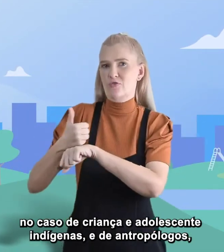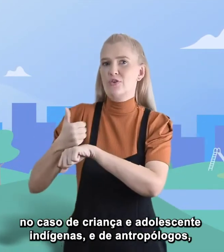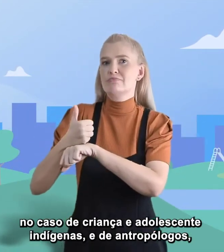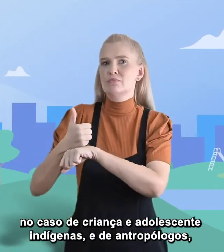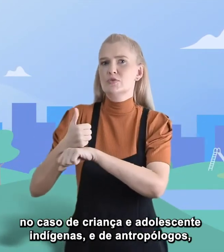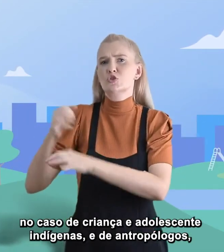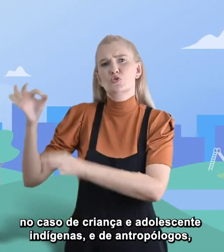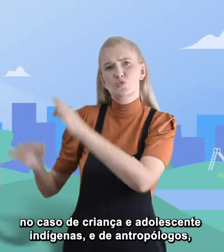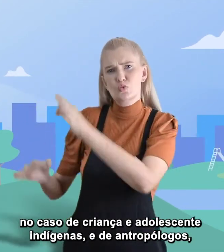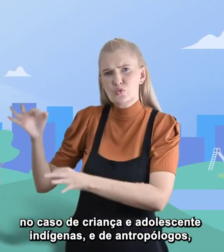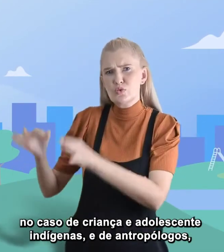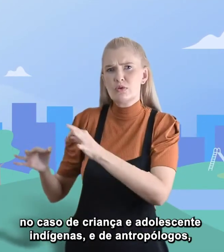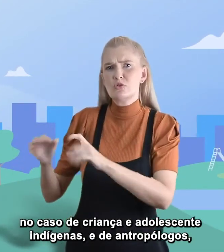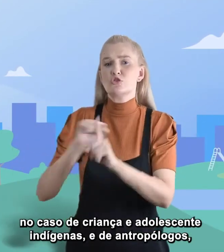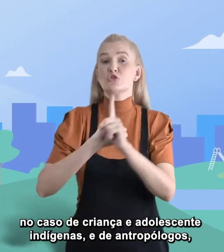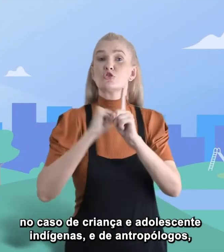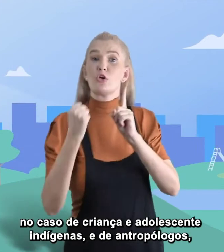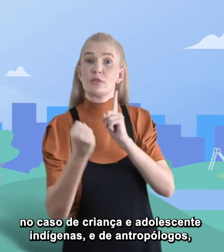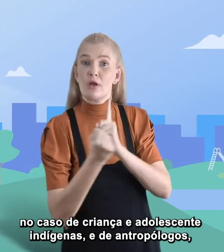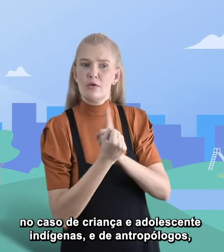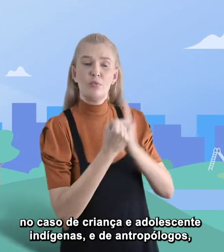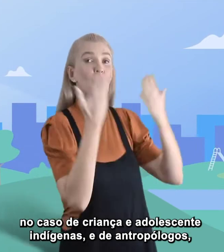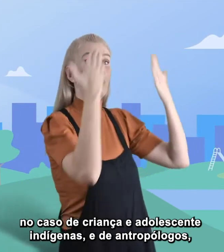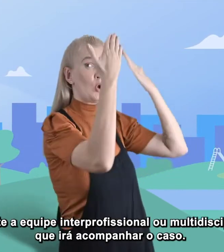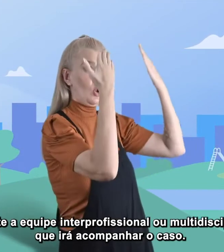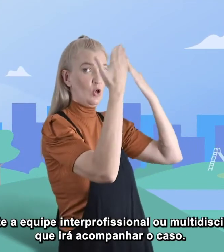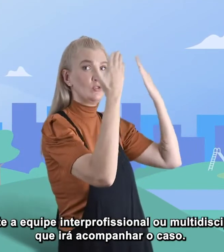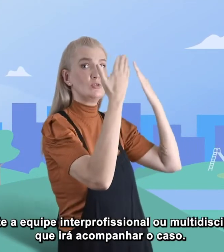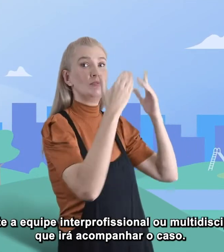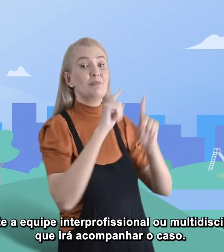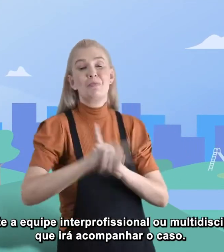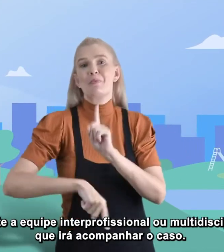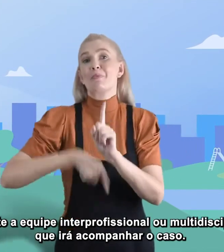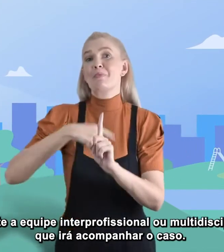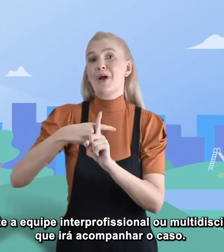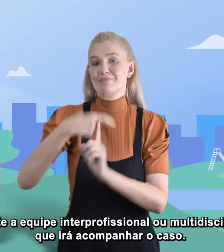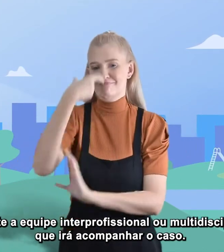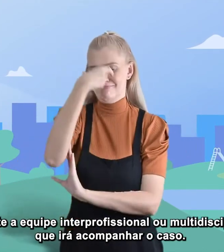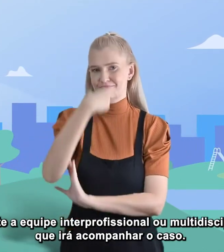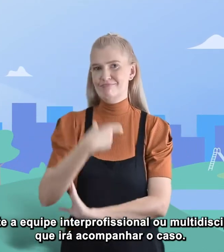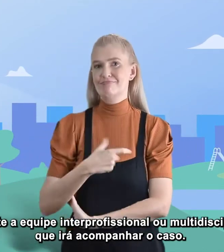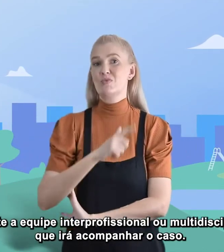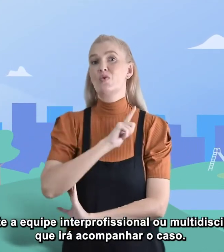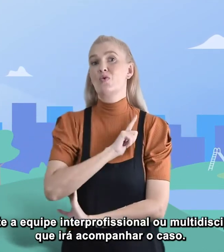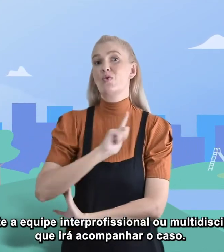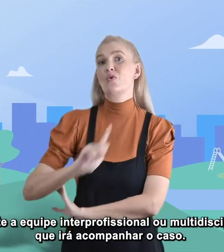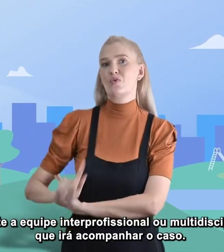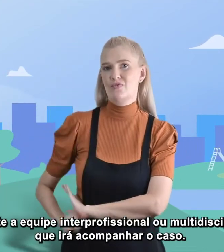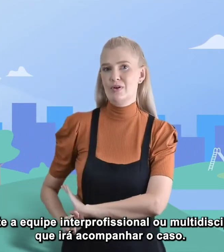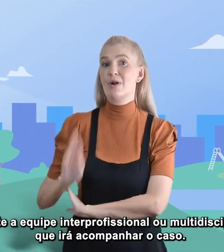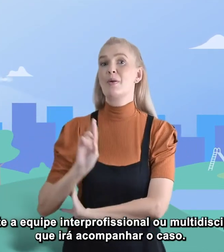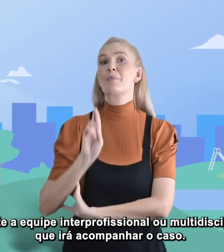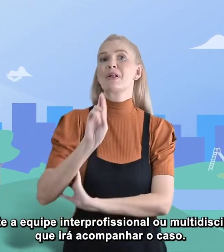indígenas, e de antropólogos, perante a equipe interprofissional ou